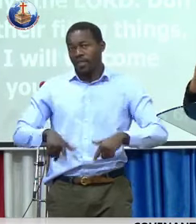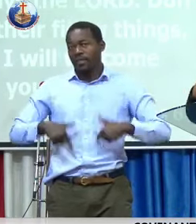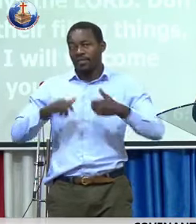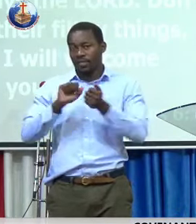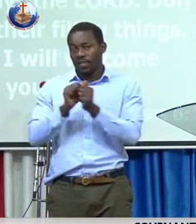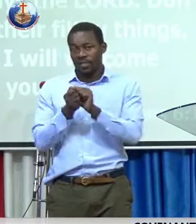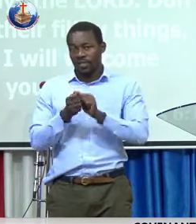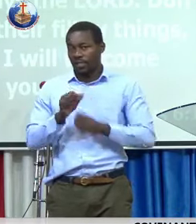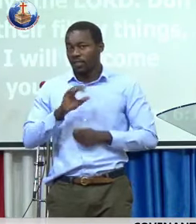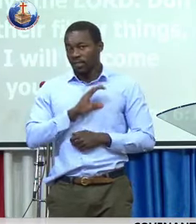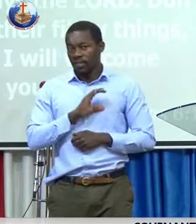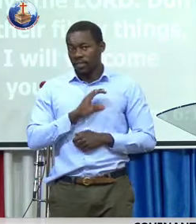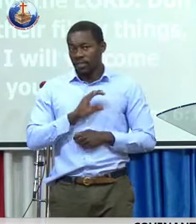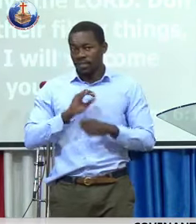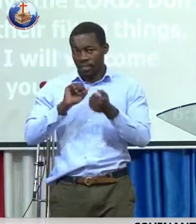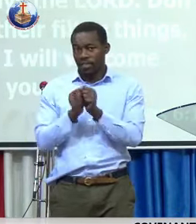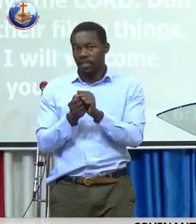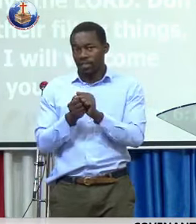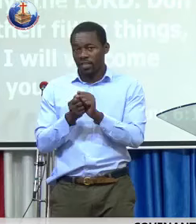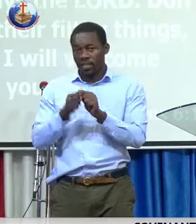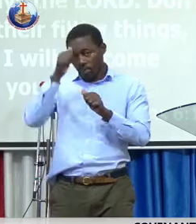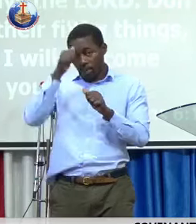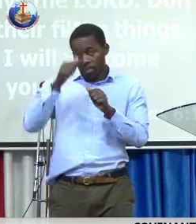watu wa covenant, huko unakuanga tu peke yako.